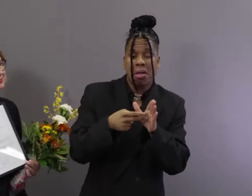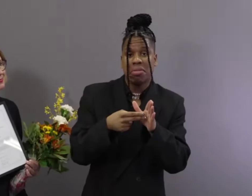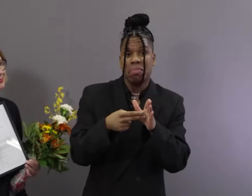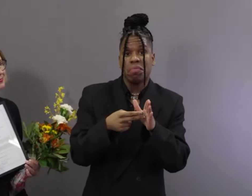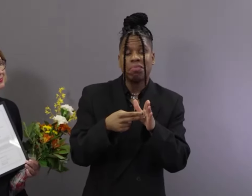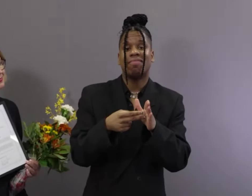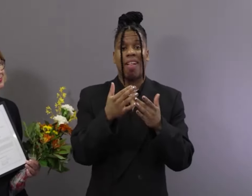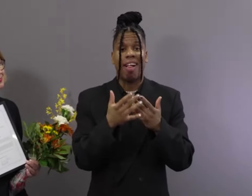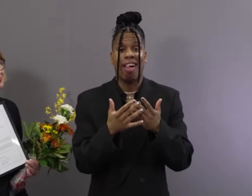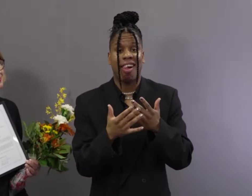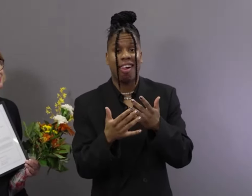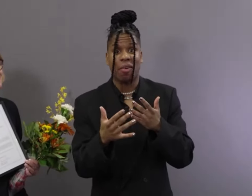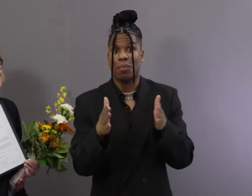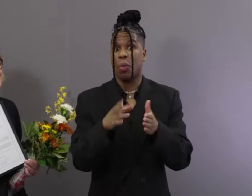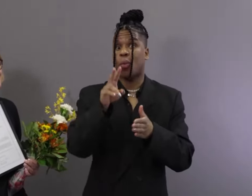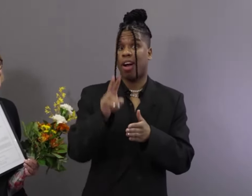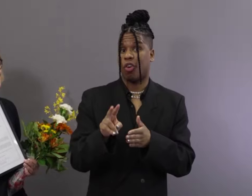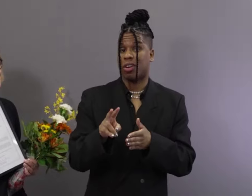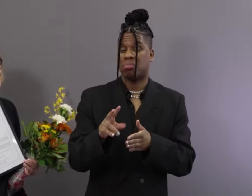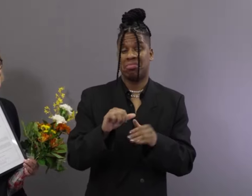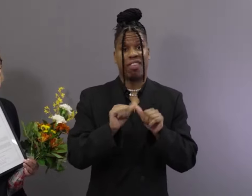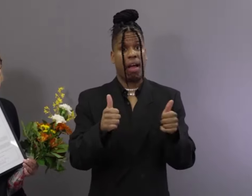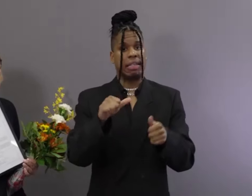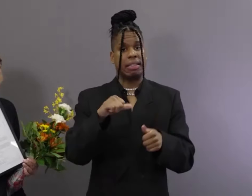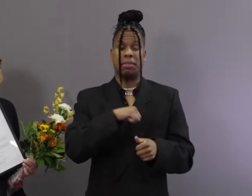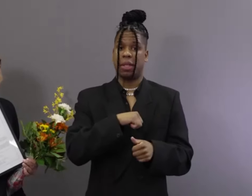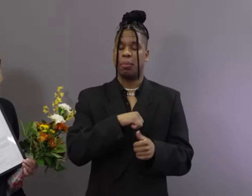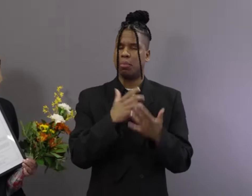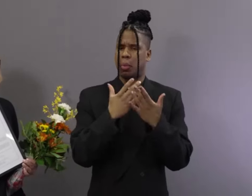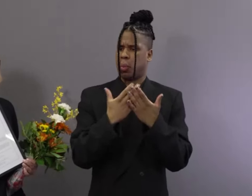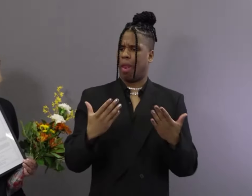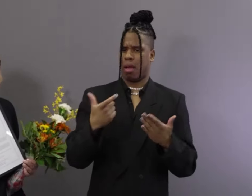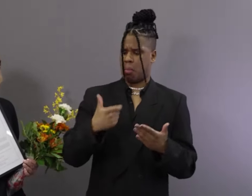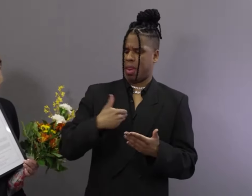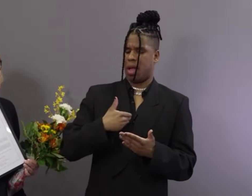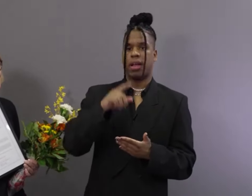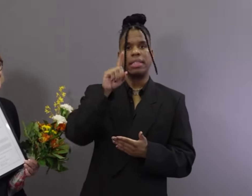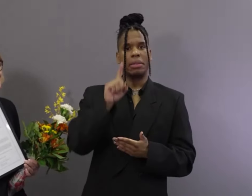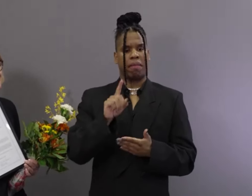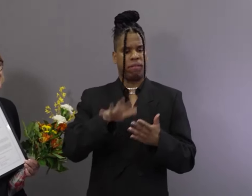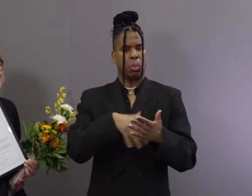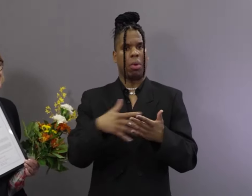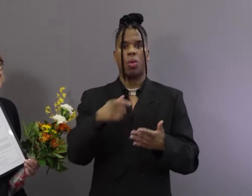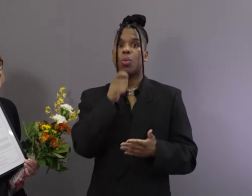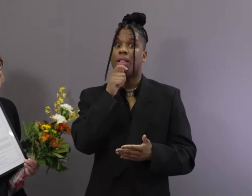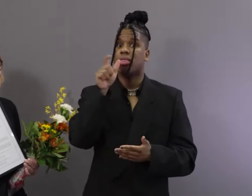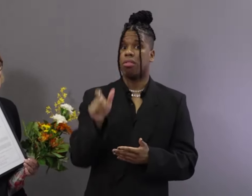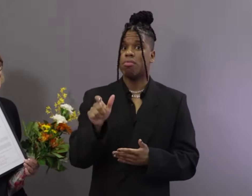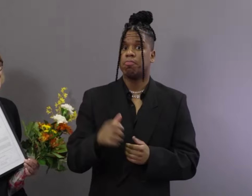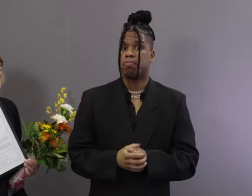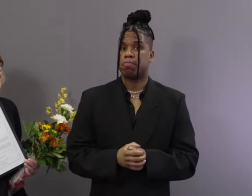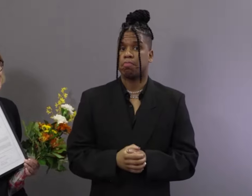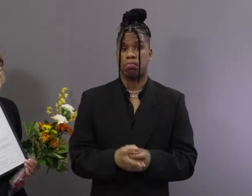tehtiin, erilaisia pieniä projekteja seurasi siitä. Sitten pikkukakkosessa sain itse kunnian